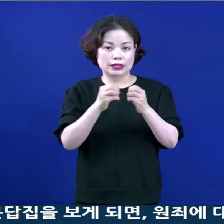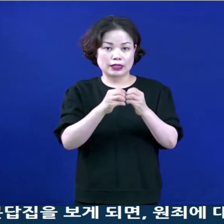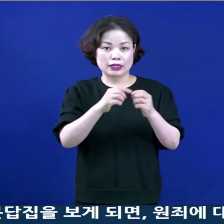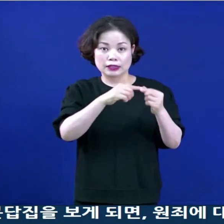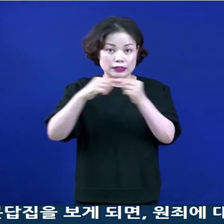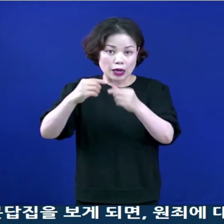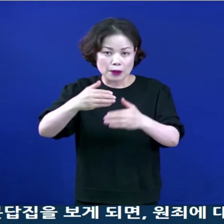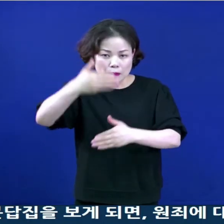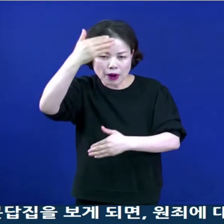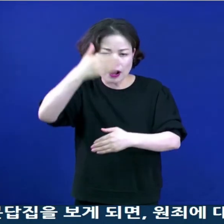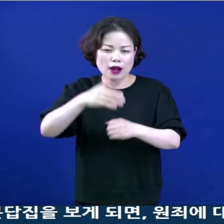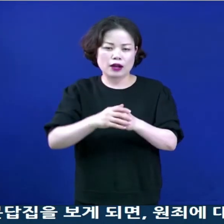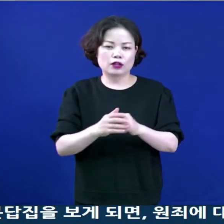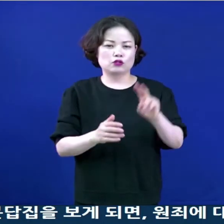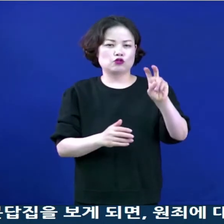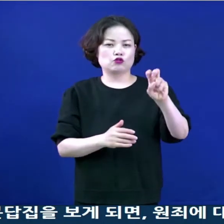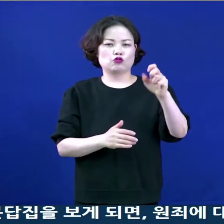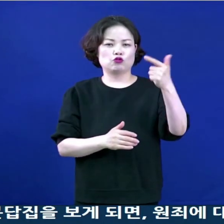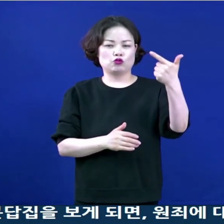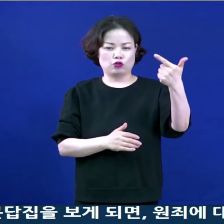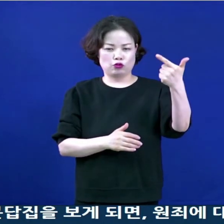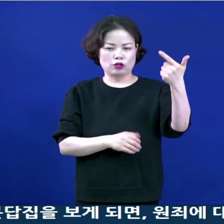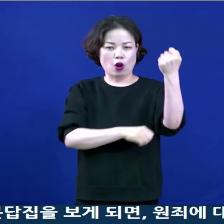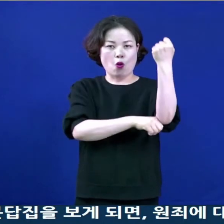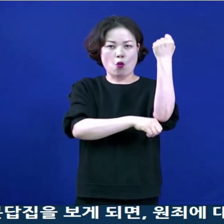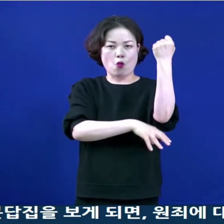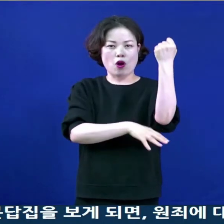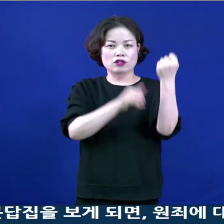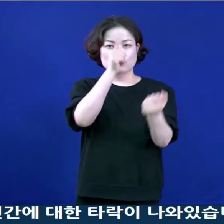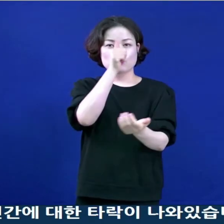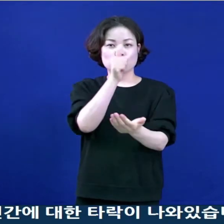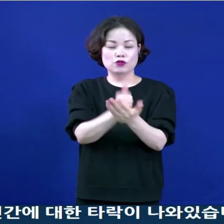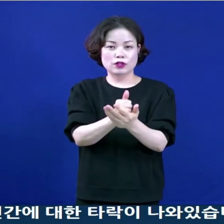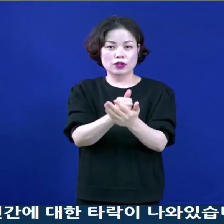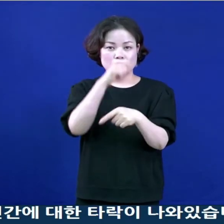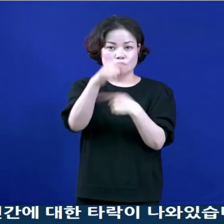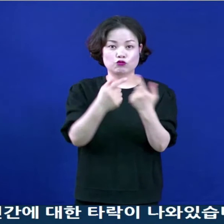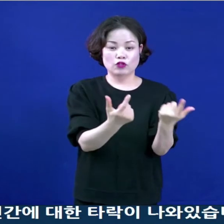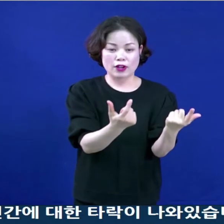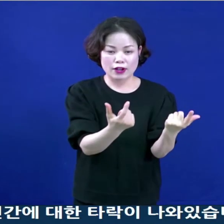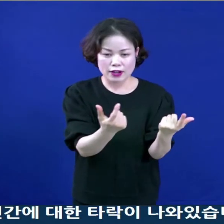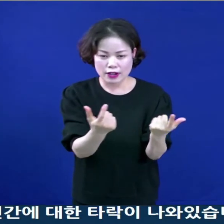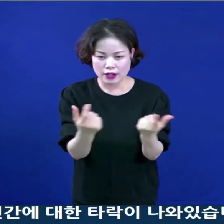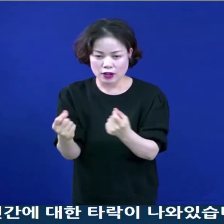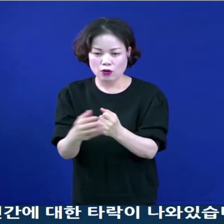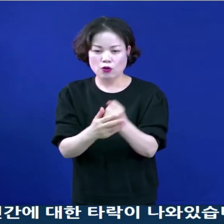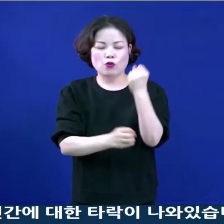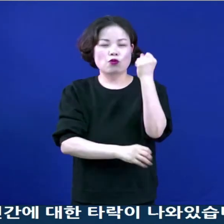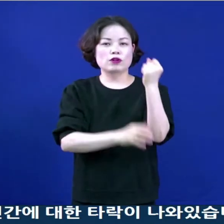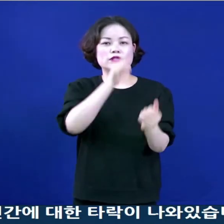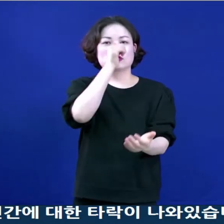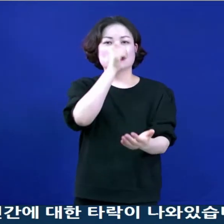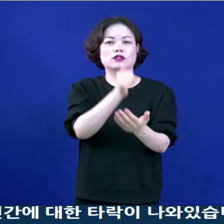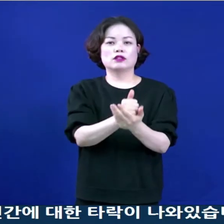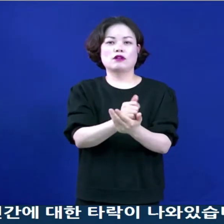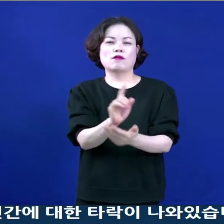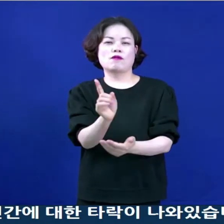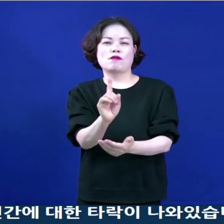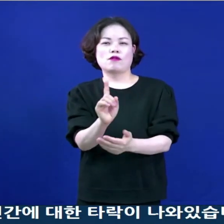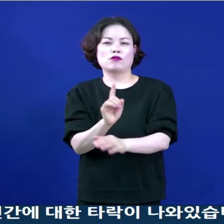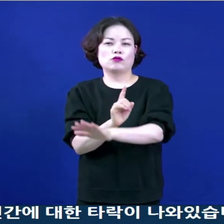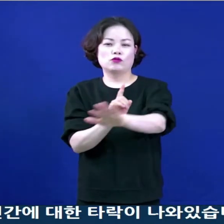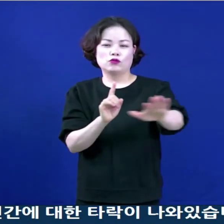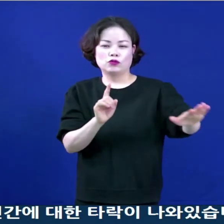좋겠습니다. 26번째 이제 원죄에 관한 부분인데 같이 한번 읽겠습니다. 시작. 원죄는 어떻게